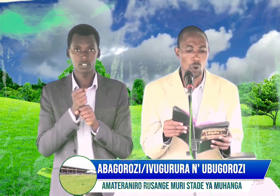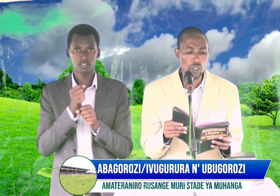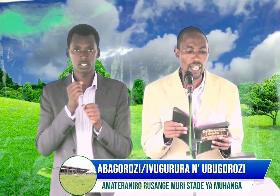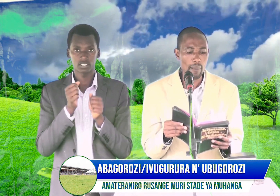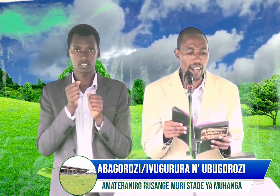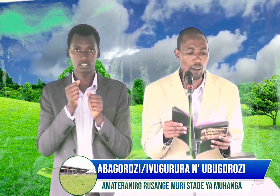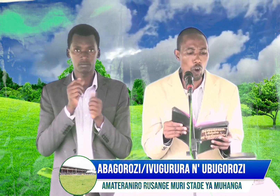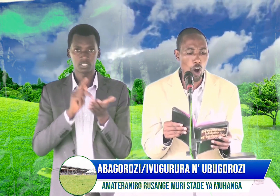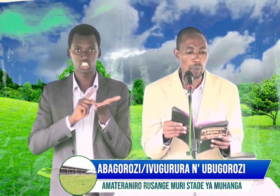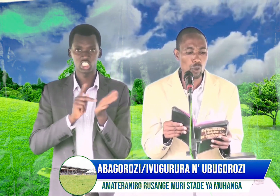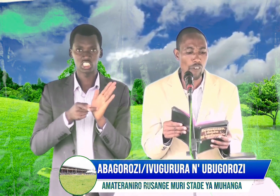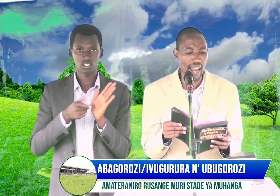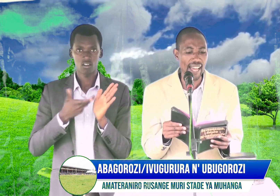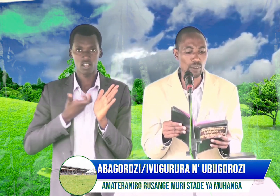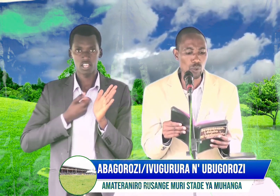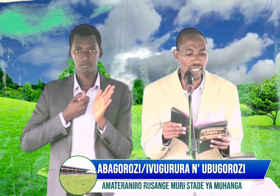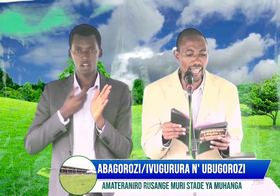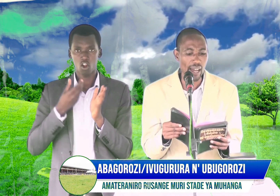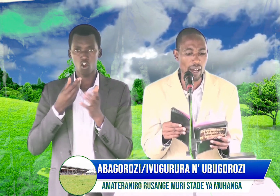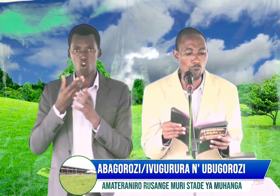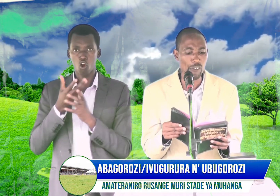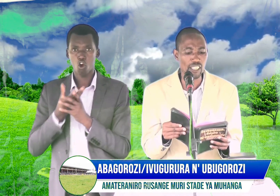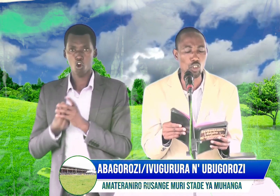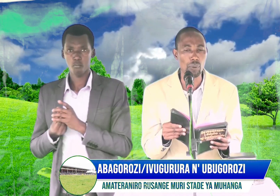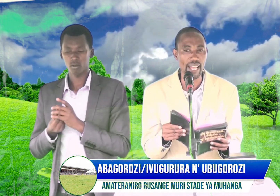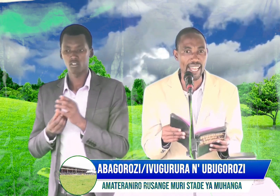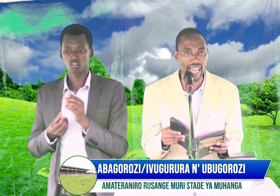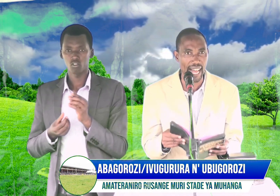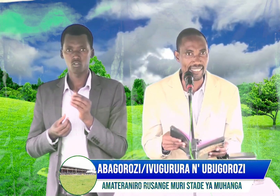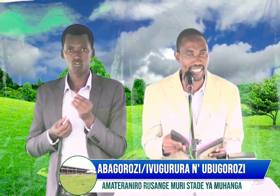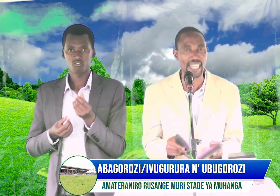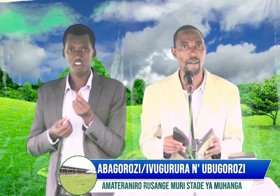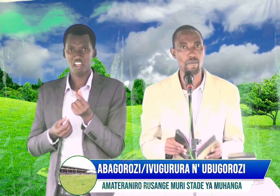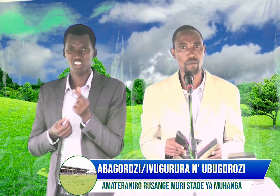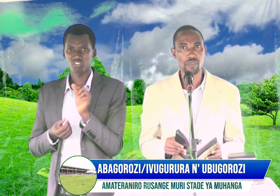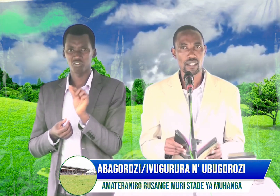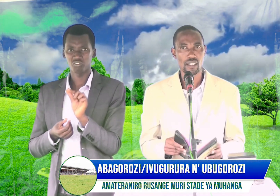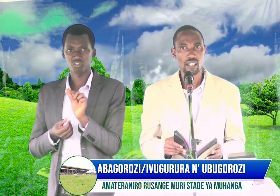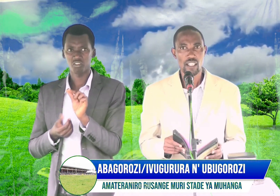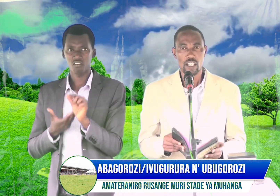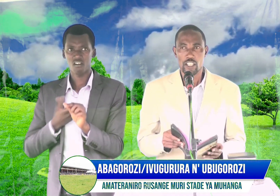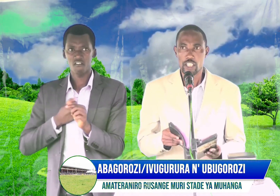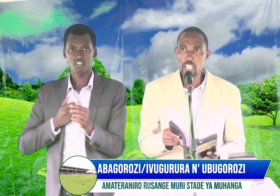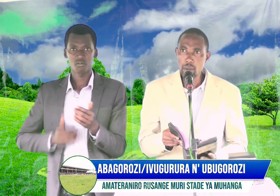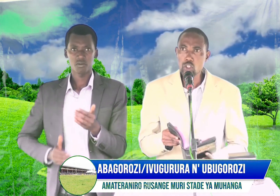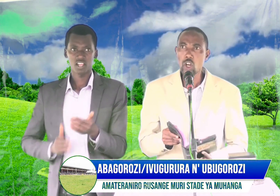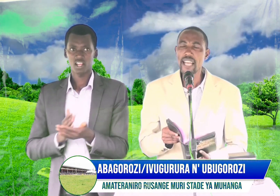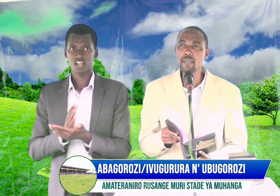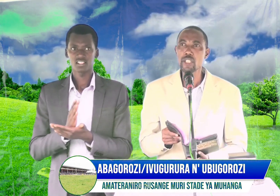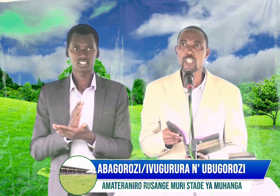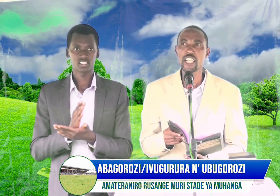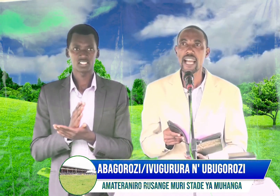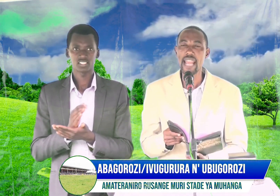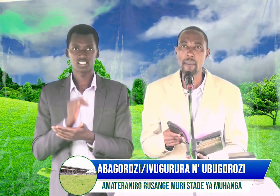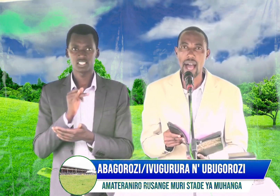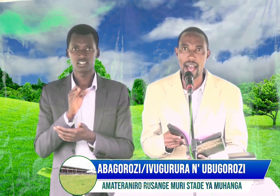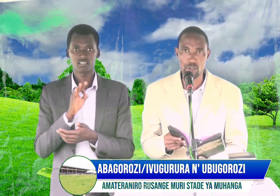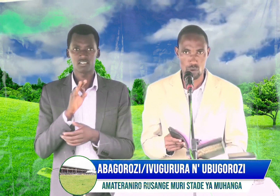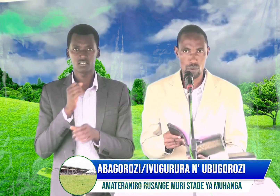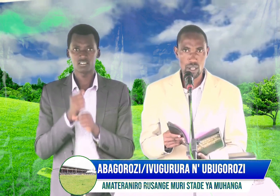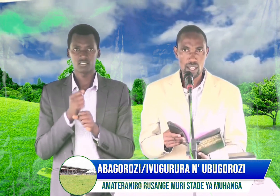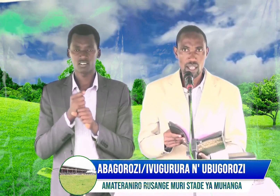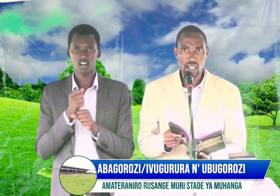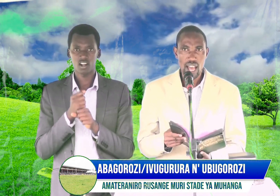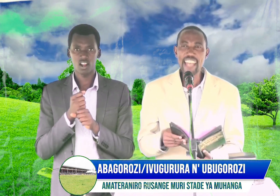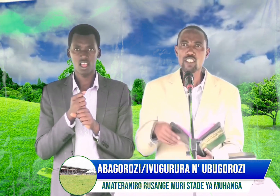ariko niba mukorana imishinga ukemera guhomba udufaranga dukeya wari ufitiye uburenganzira niba ukorana imishinga